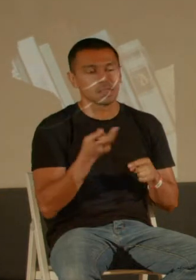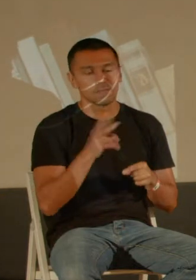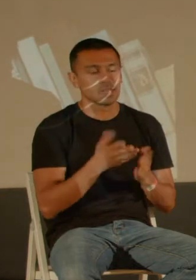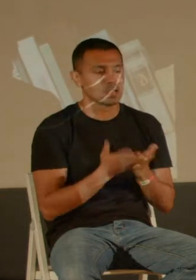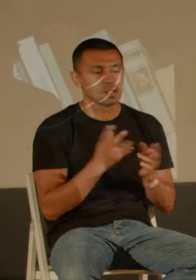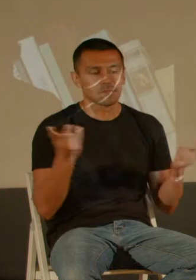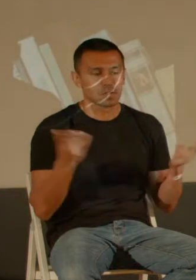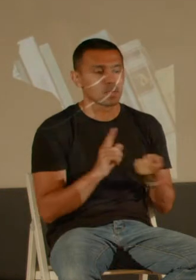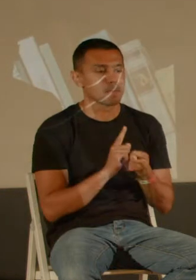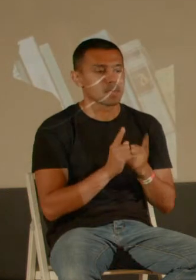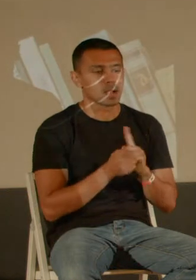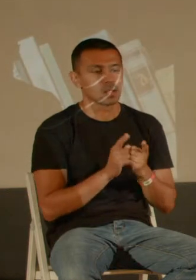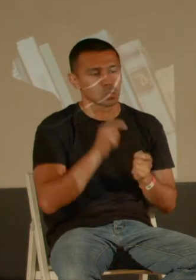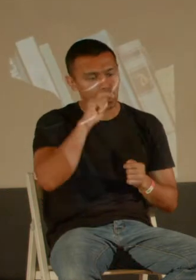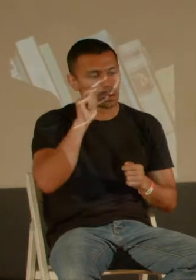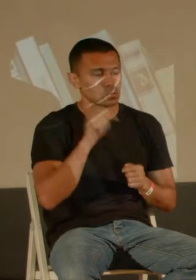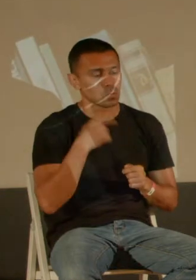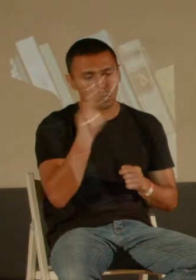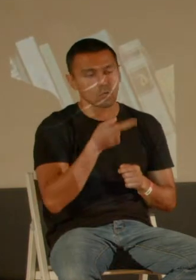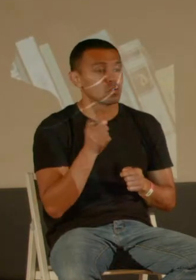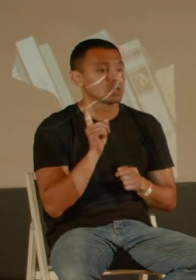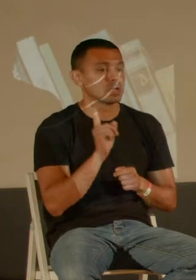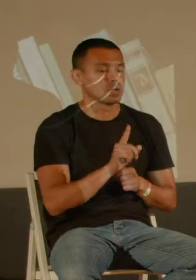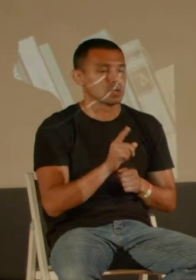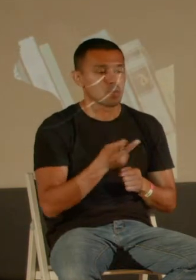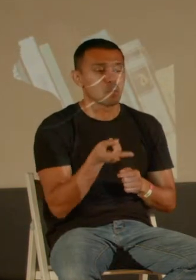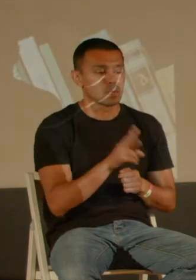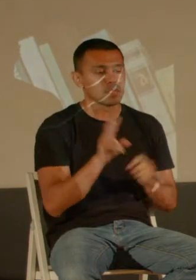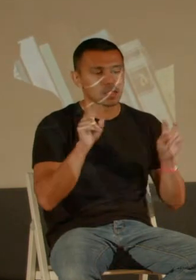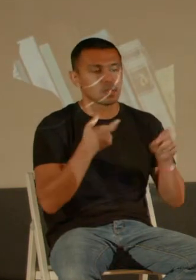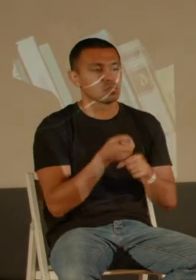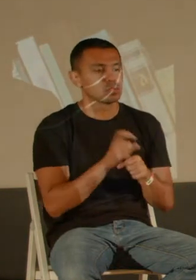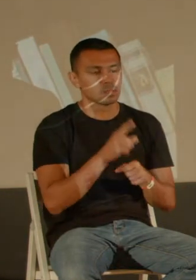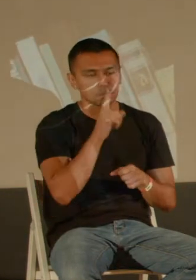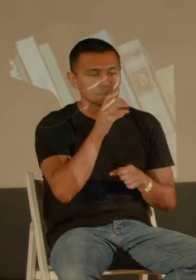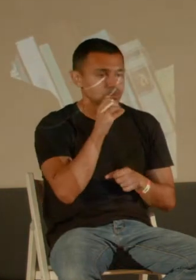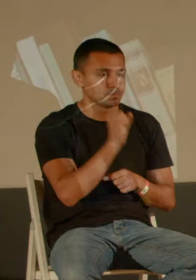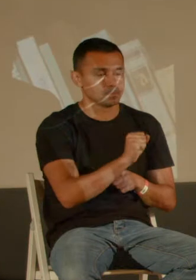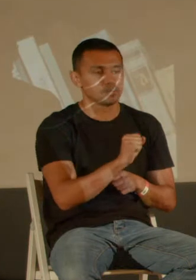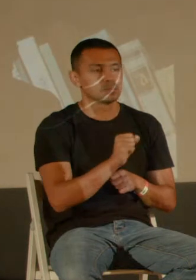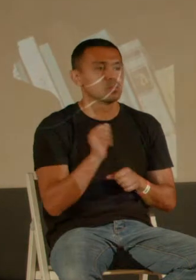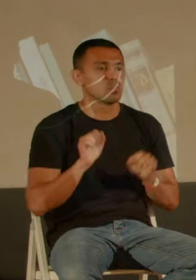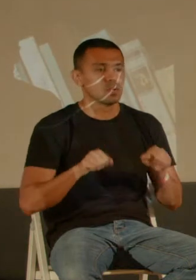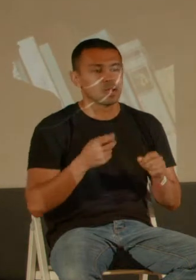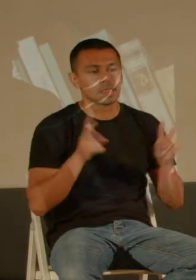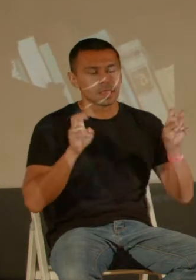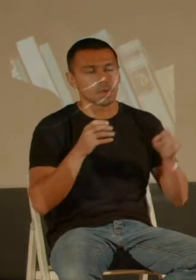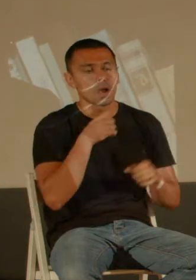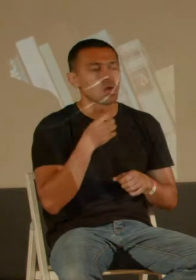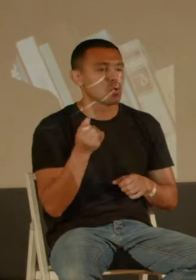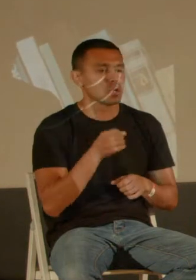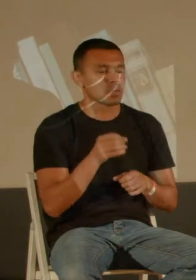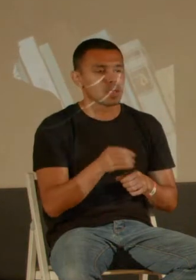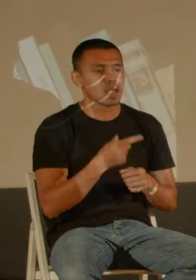книги варто перекласти українською, оскільки обидві теми є досить замовченими. Можливо, тема алкоголізму